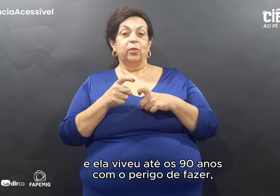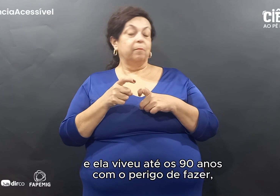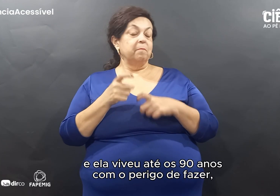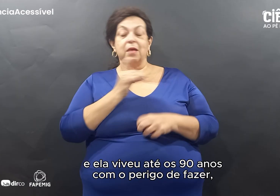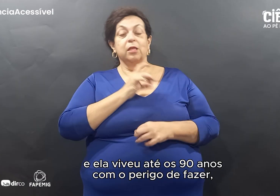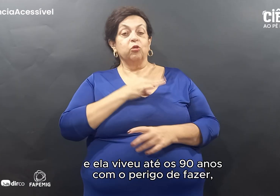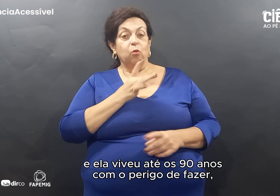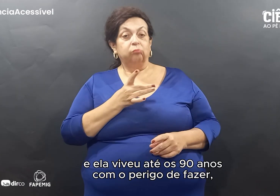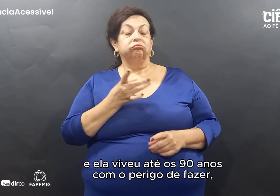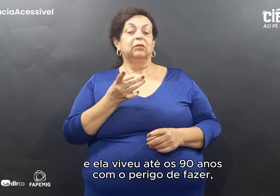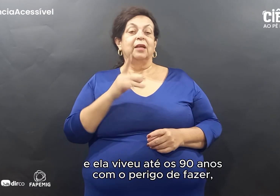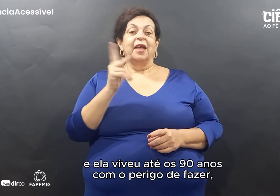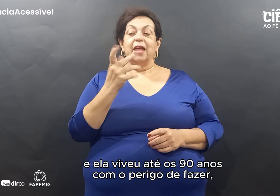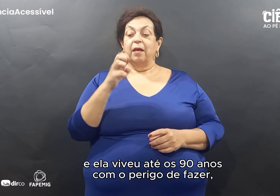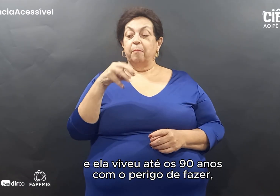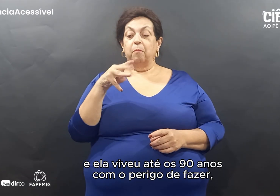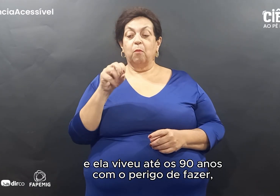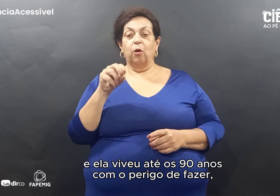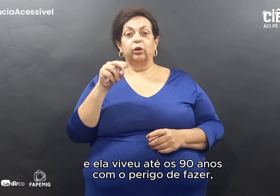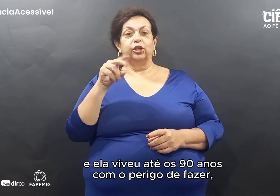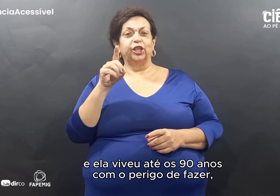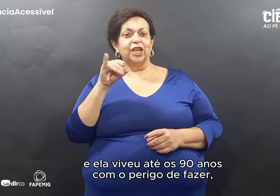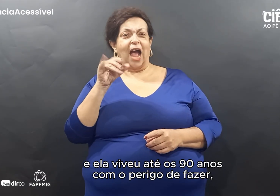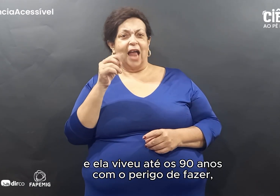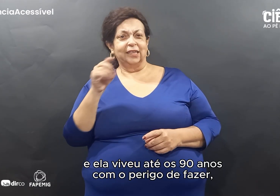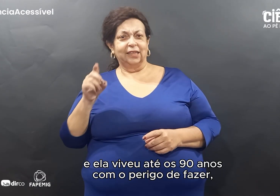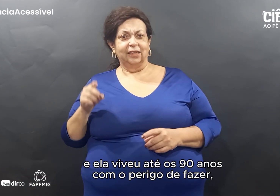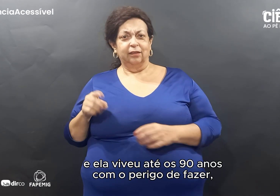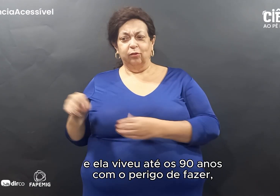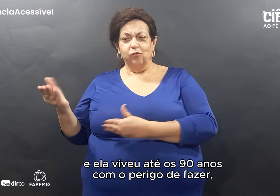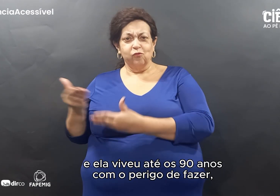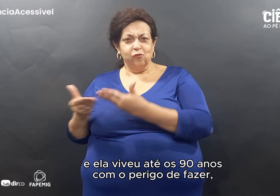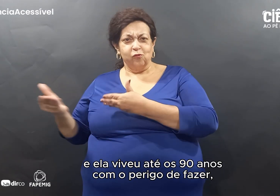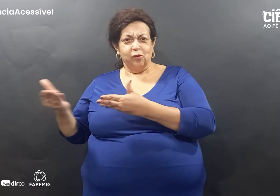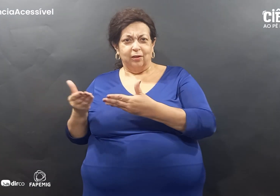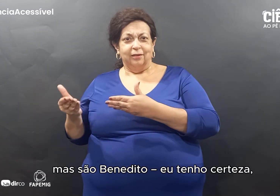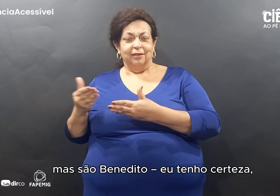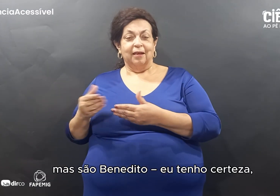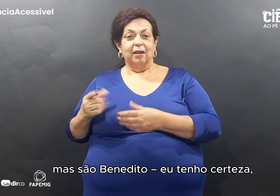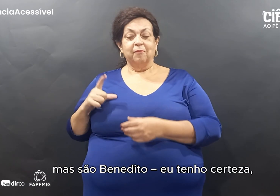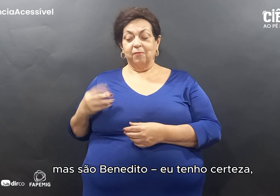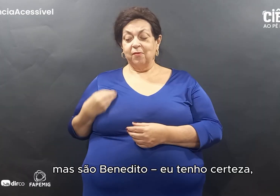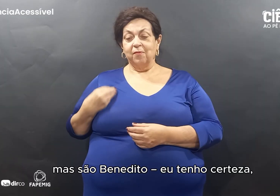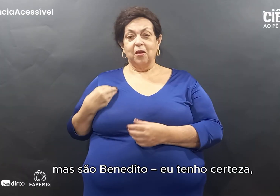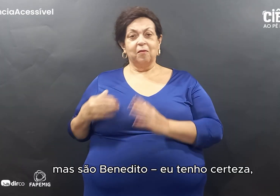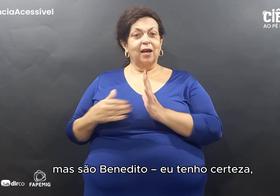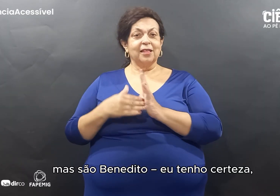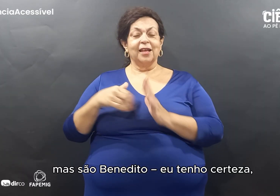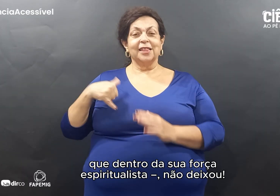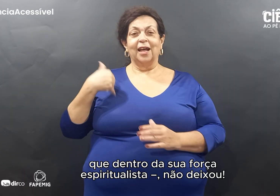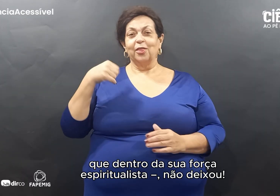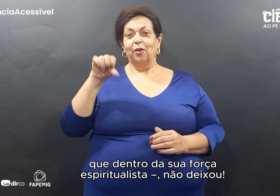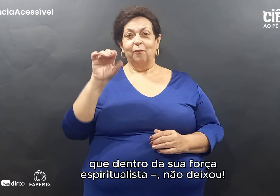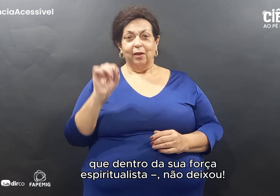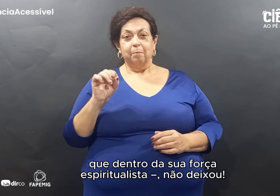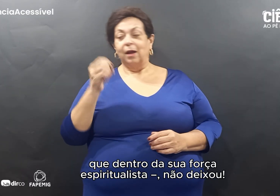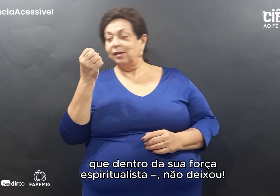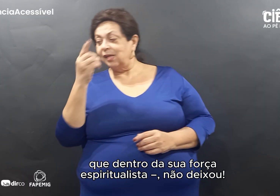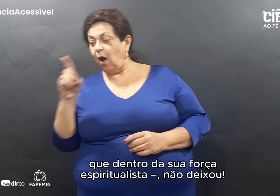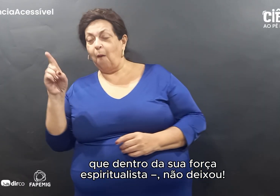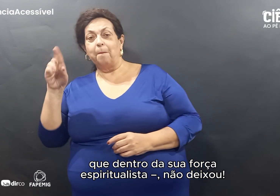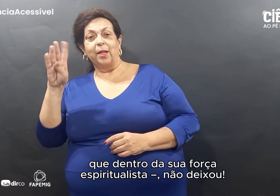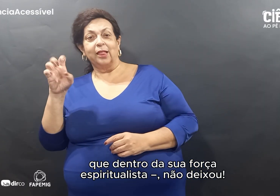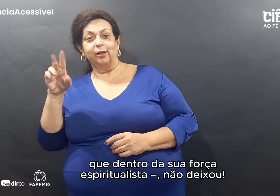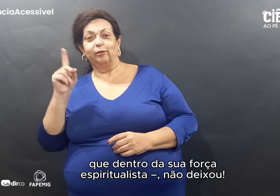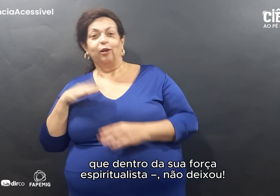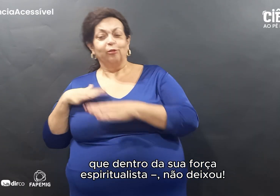ela, assim, viveu até 90 anos com o perigo de fazer, mas São Benedito, eu tenho certeza que dentro da sua